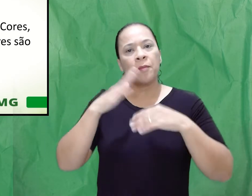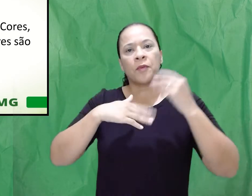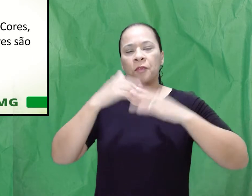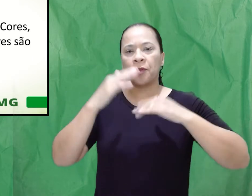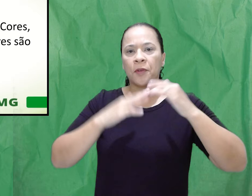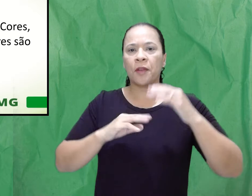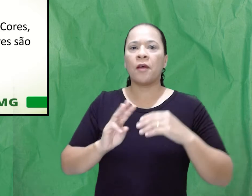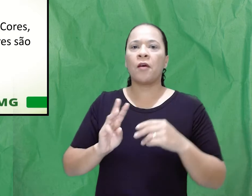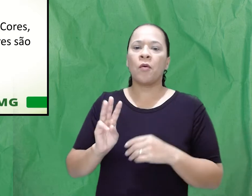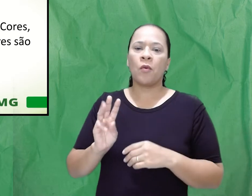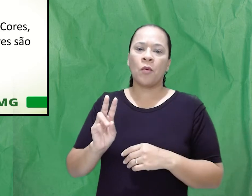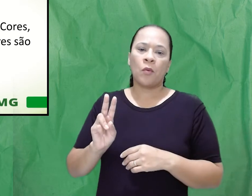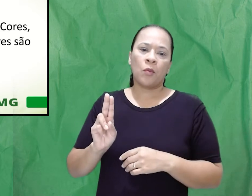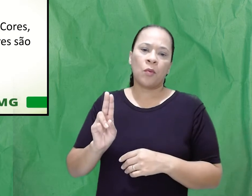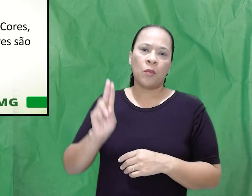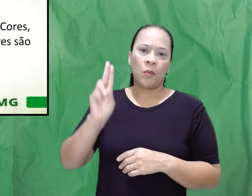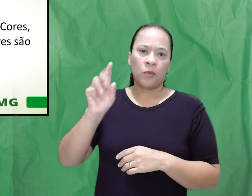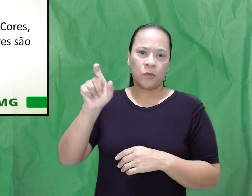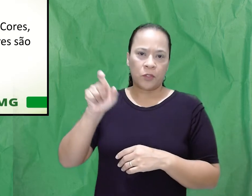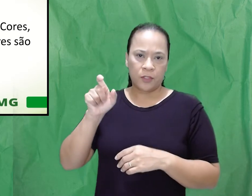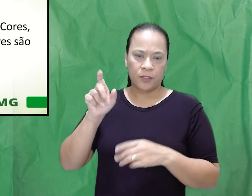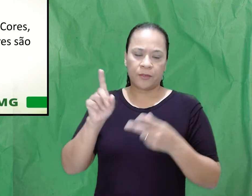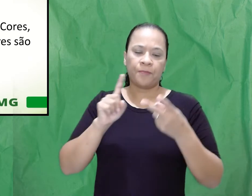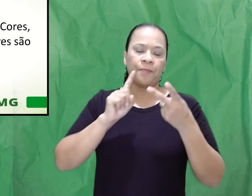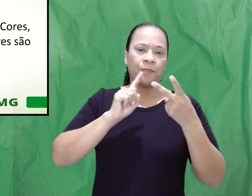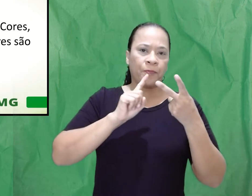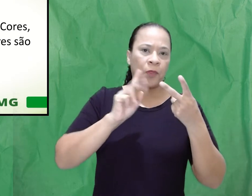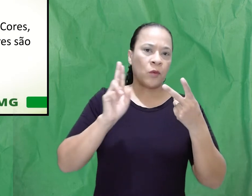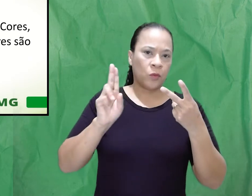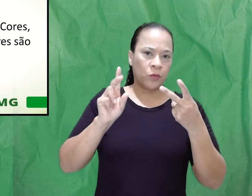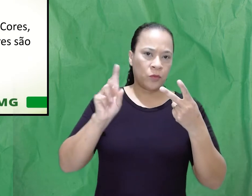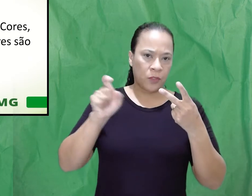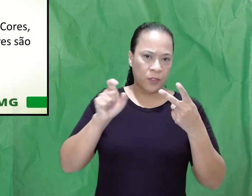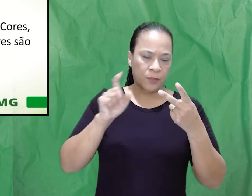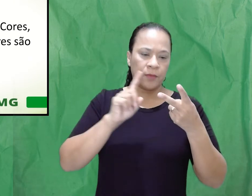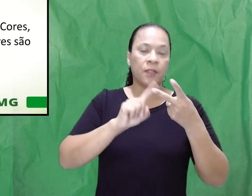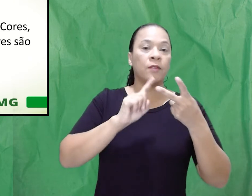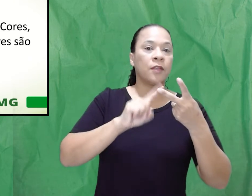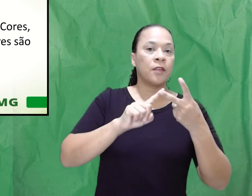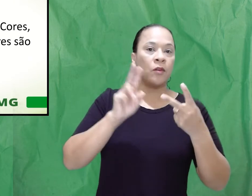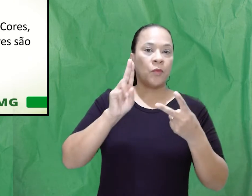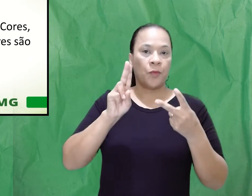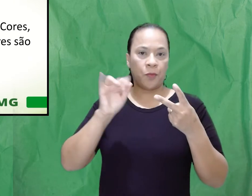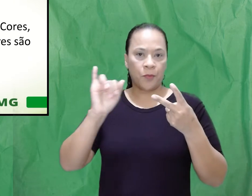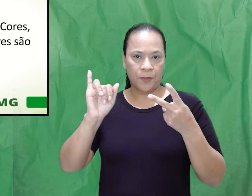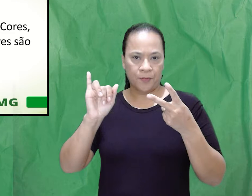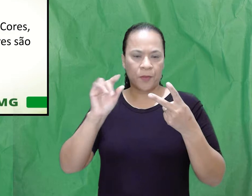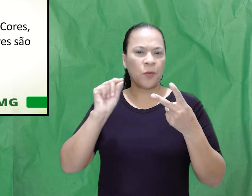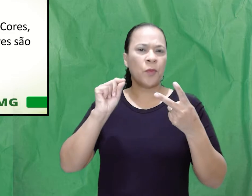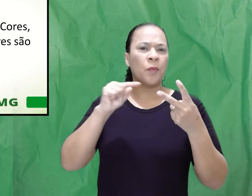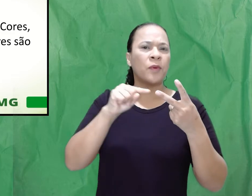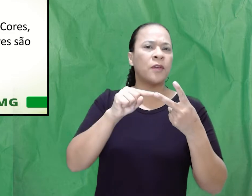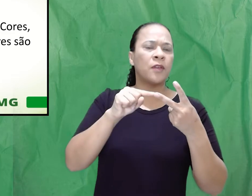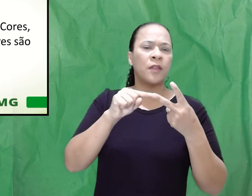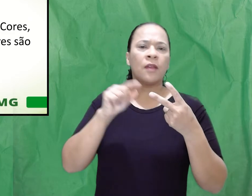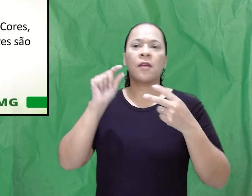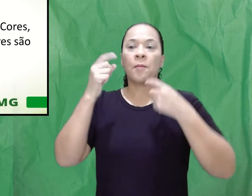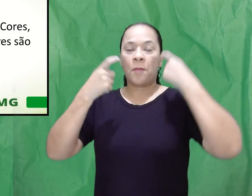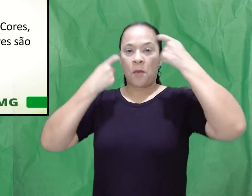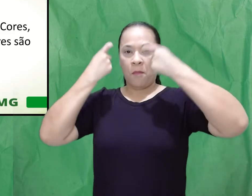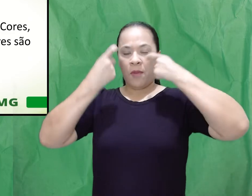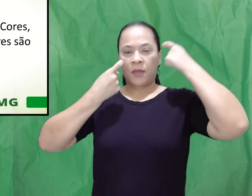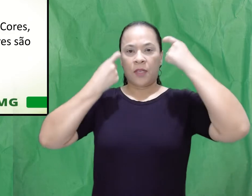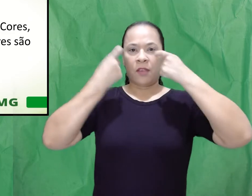profissional do UI, que ele está preocupado com a interface do usuário. Como